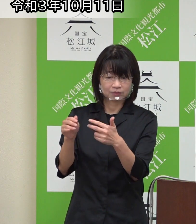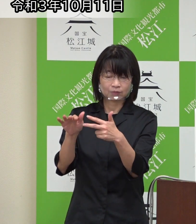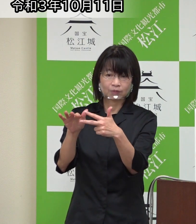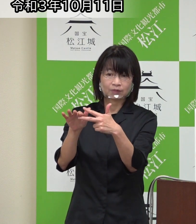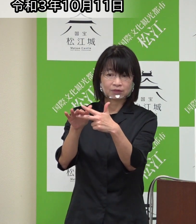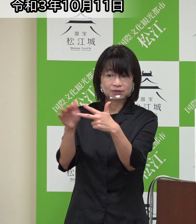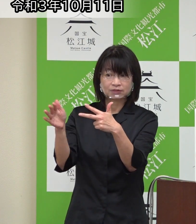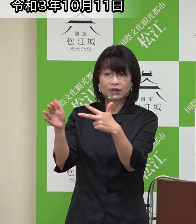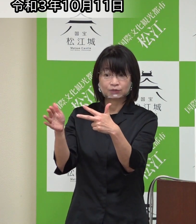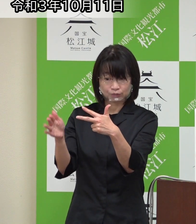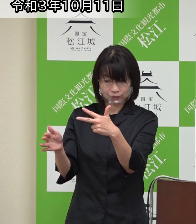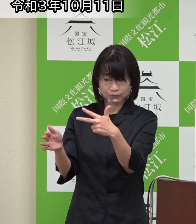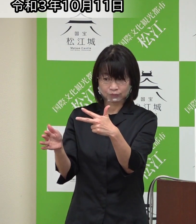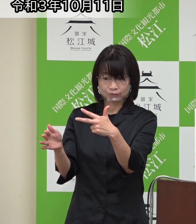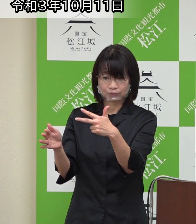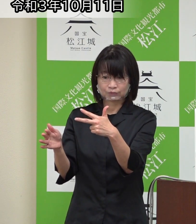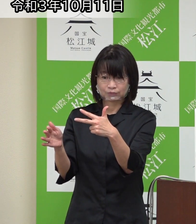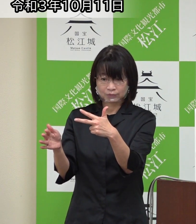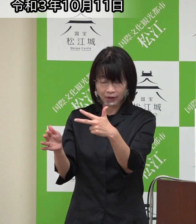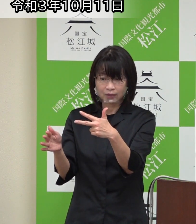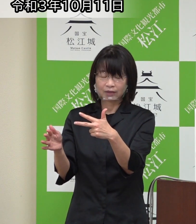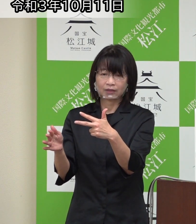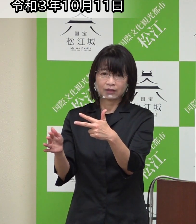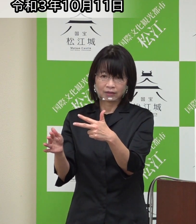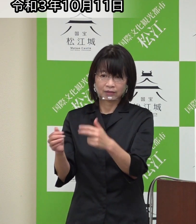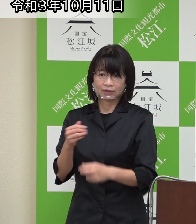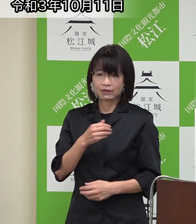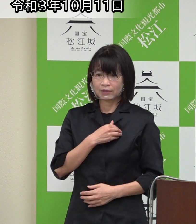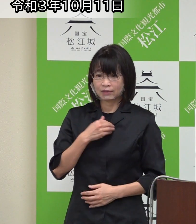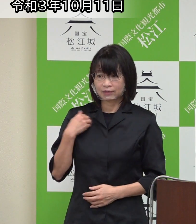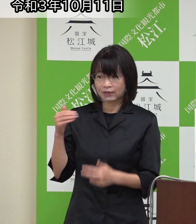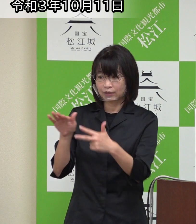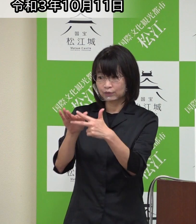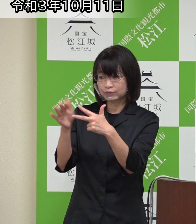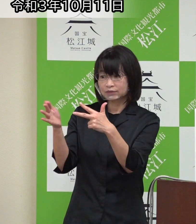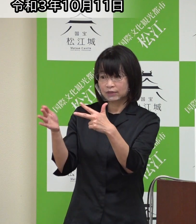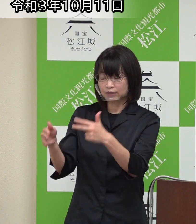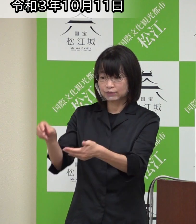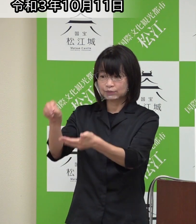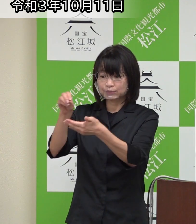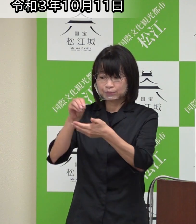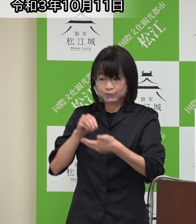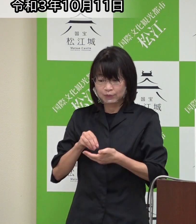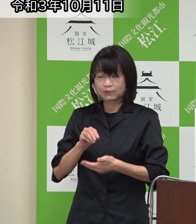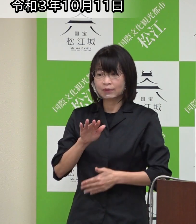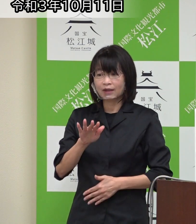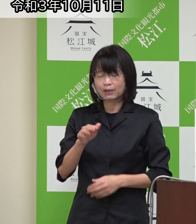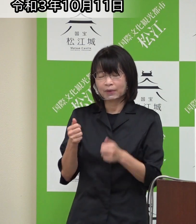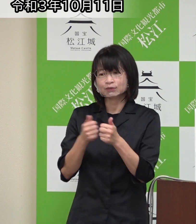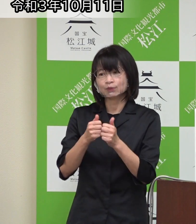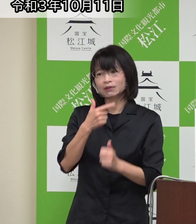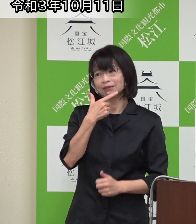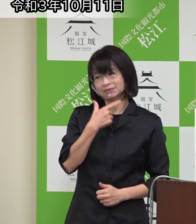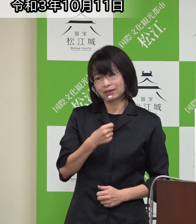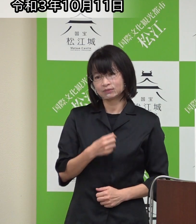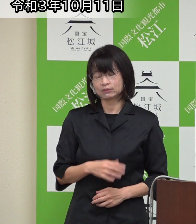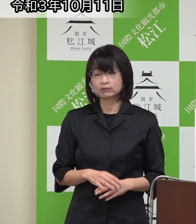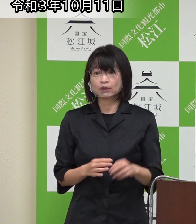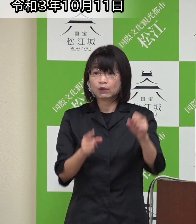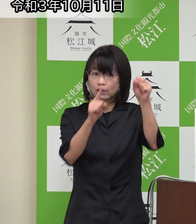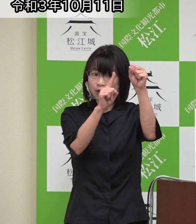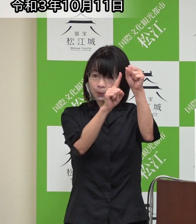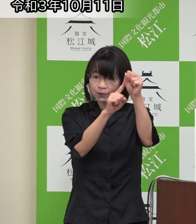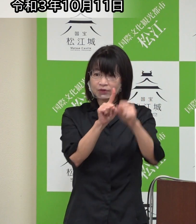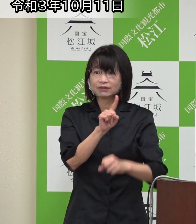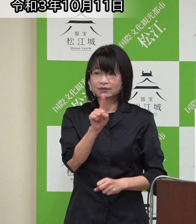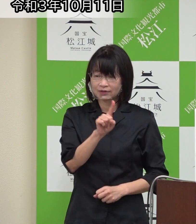ている方の方で受け入れが可能だというふうな話があれば、それをご相談させていただきたいと思いますし、目的としましては、市